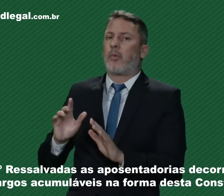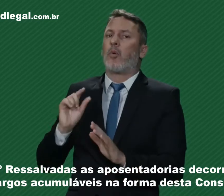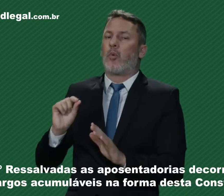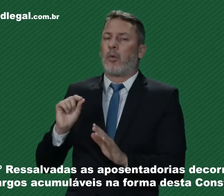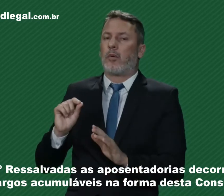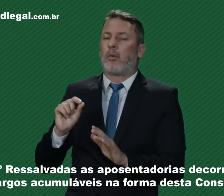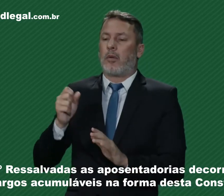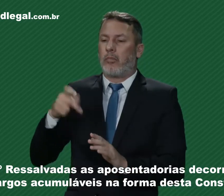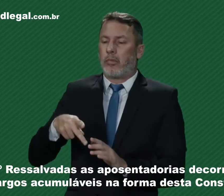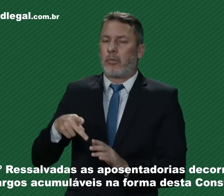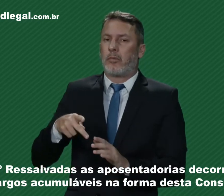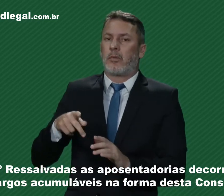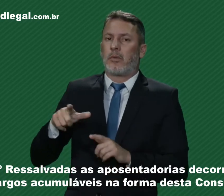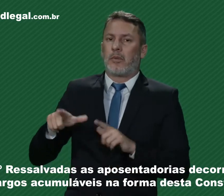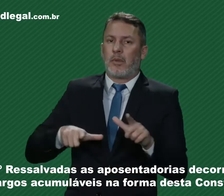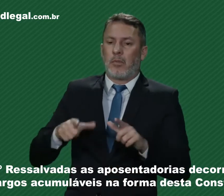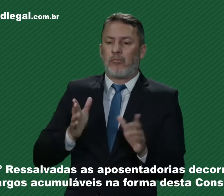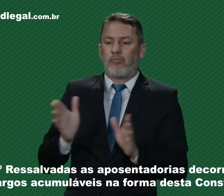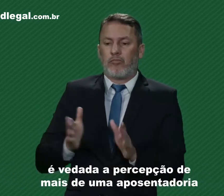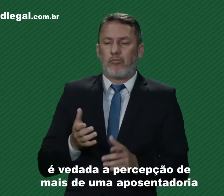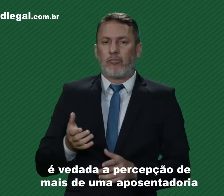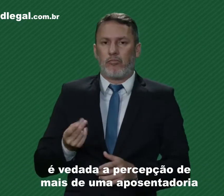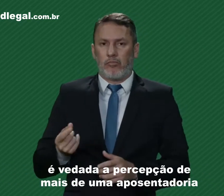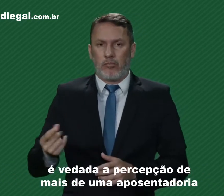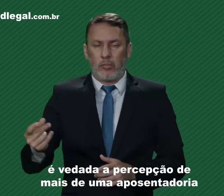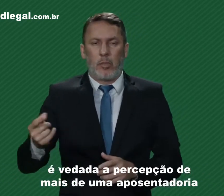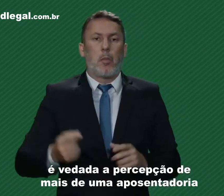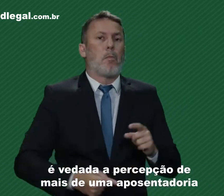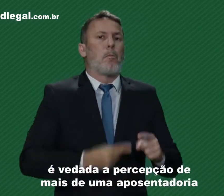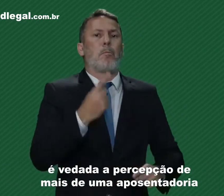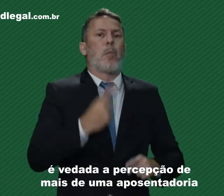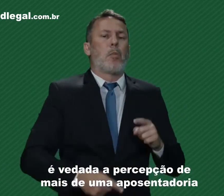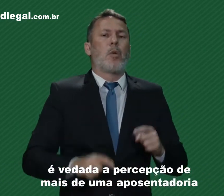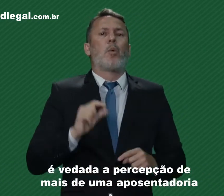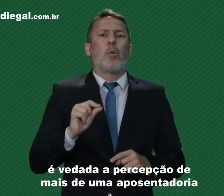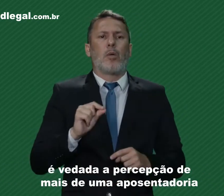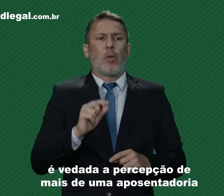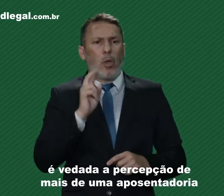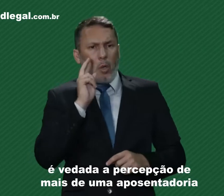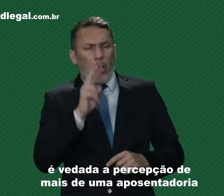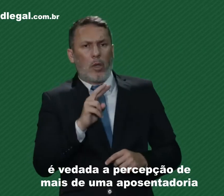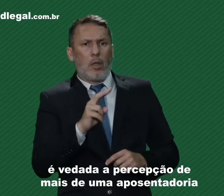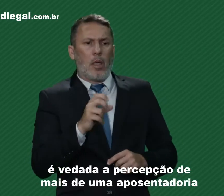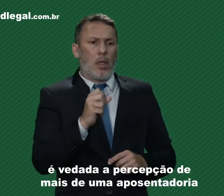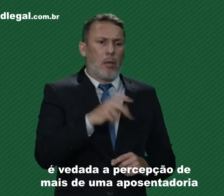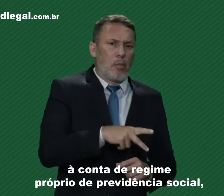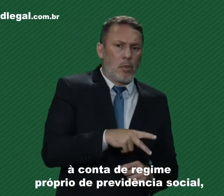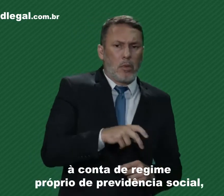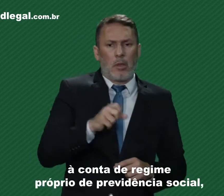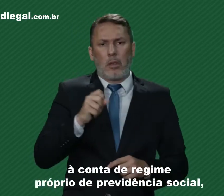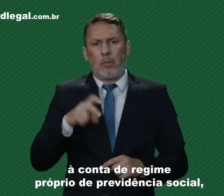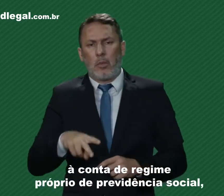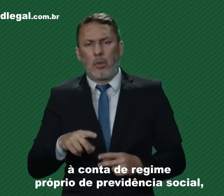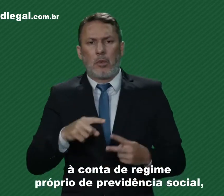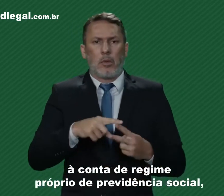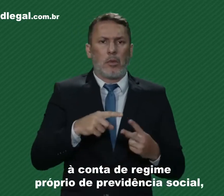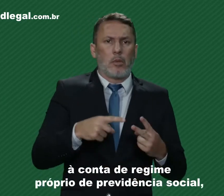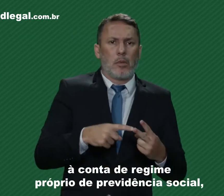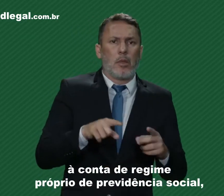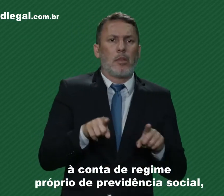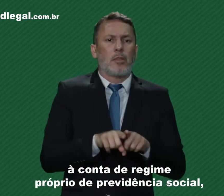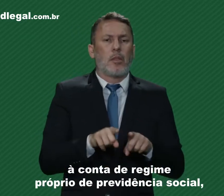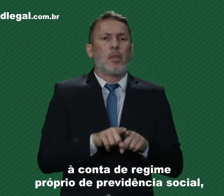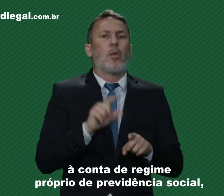cargos acumuláveis na forma desta Constituição, é vedada a percepção de mais de uma aposentadoria à conta de